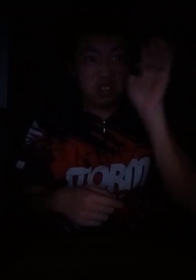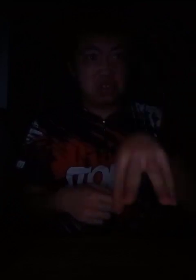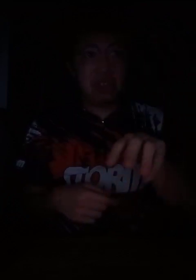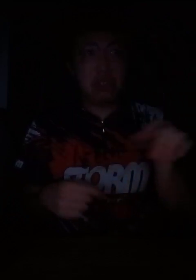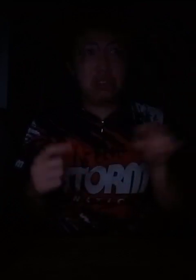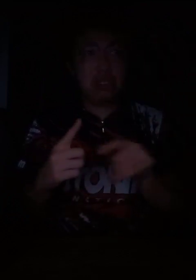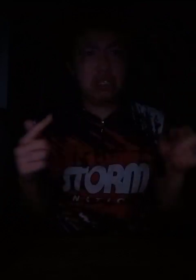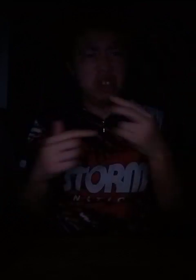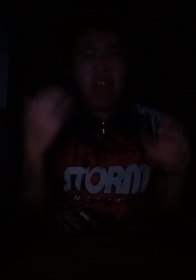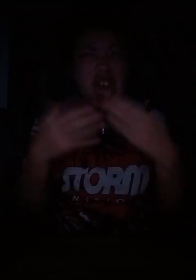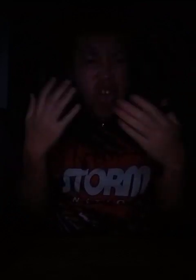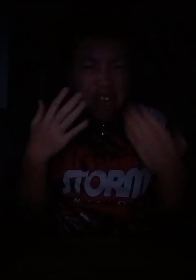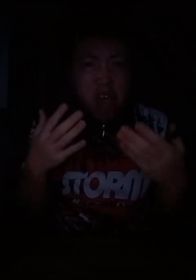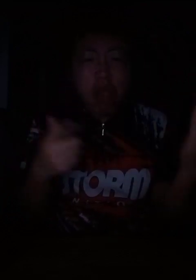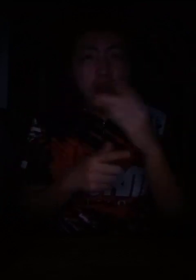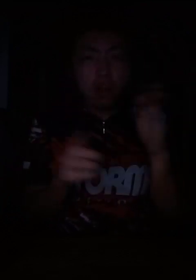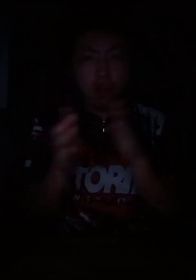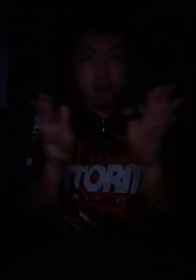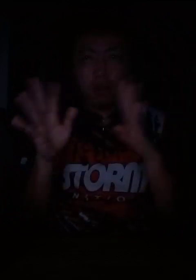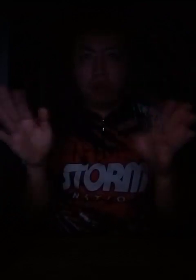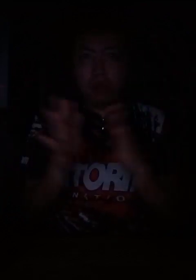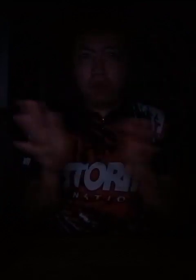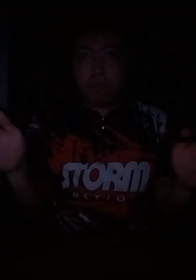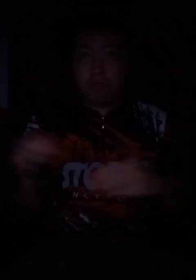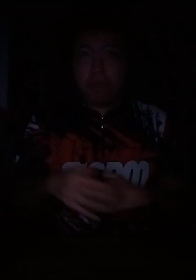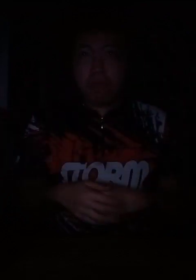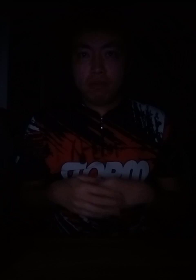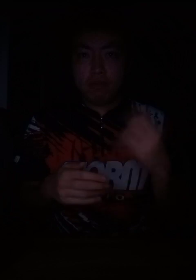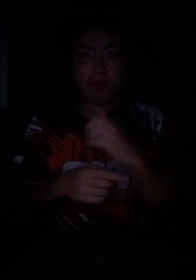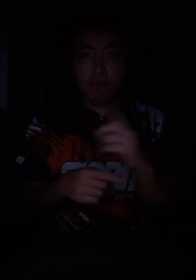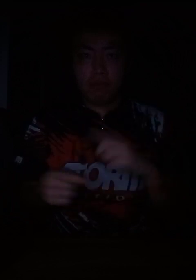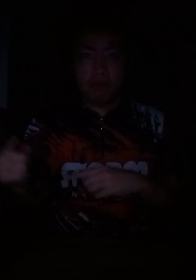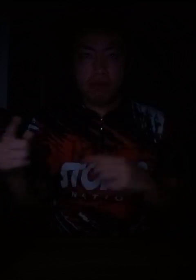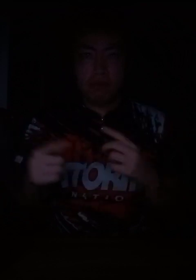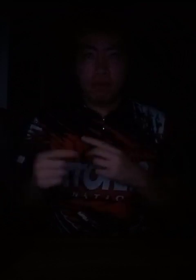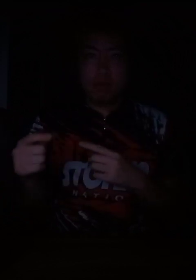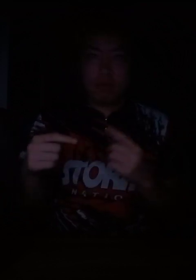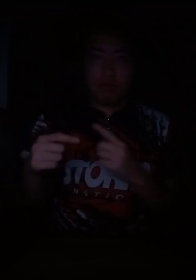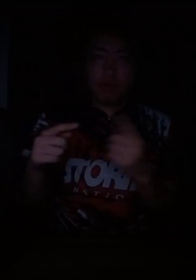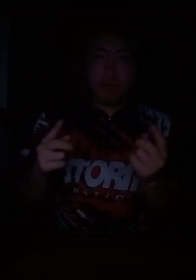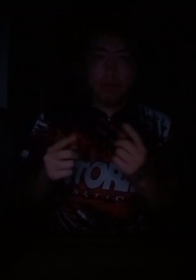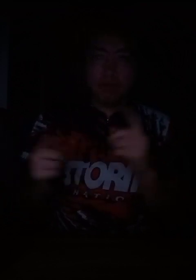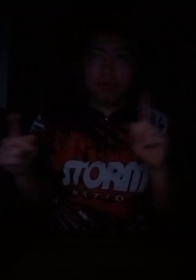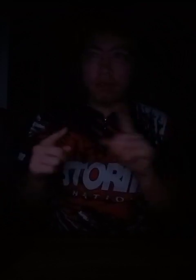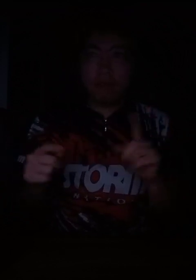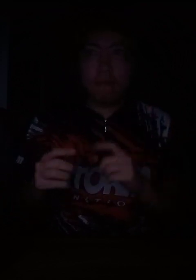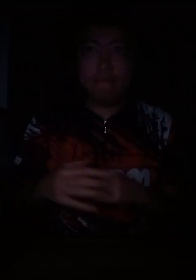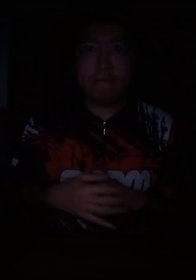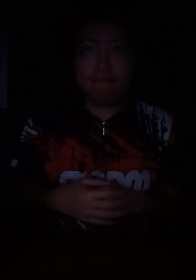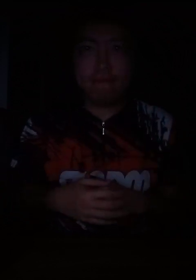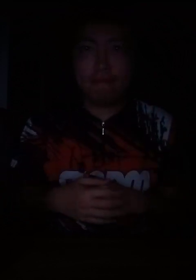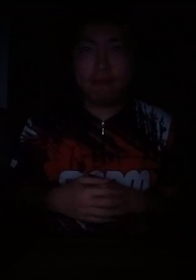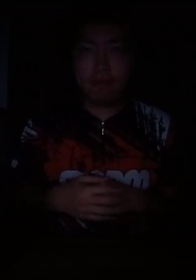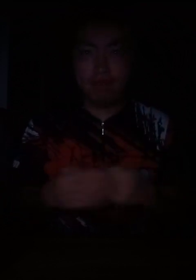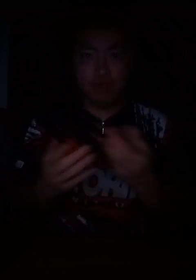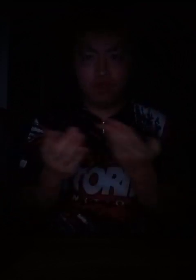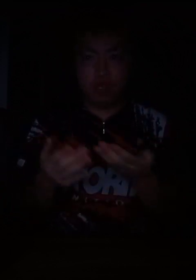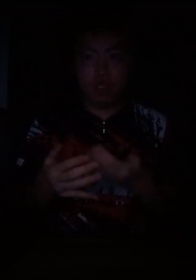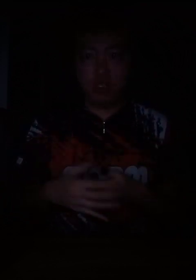또 침까지 뱉는 난동이 10분 동안 이어졌는데요. 왜 이런 건지 취재기자 연결해서 더 자세히 들여다보겠습니다. 손유정 기자.